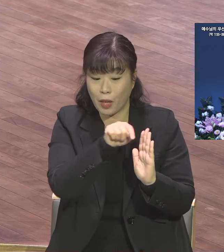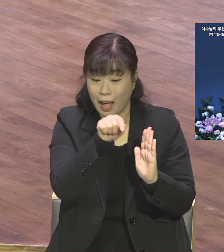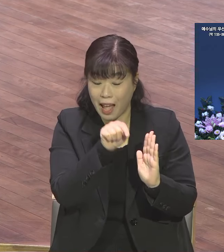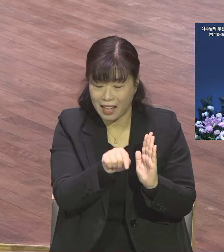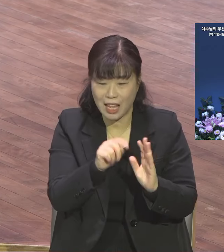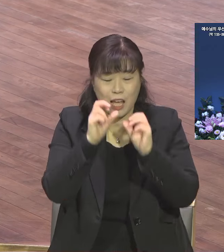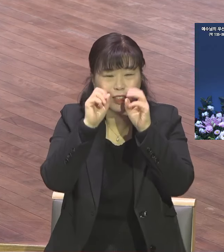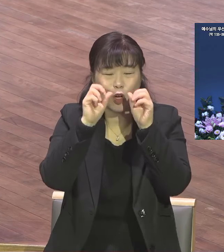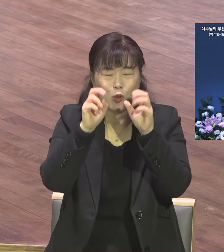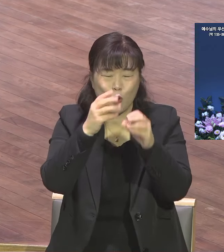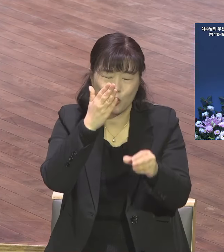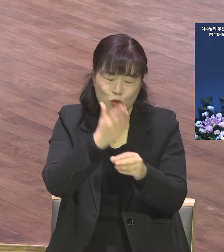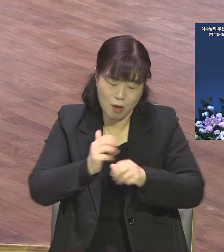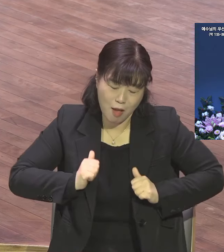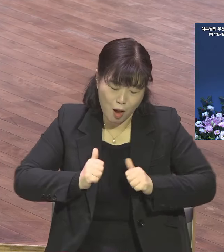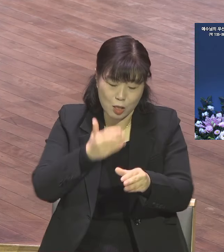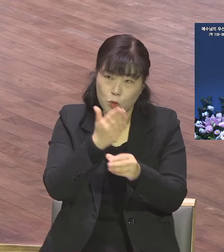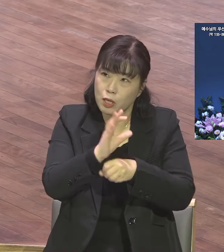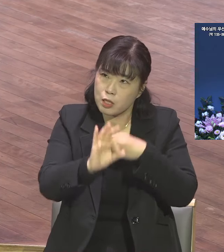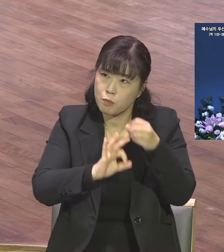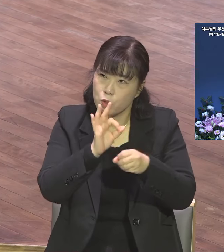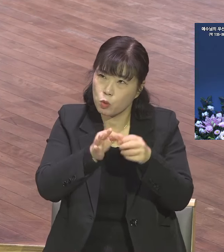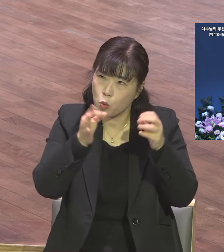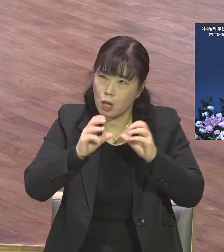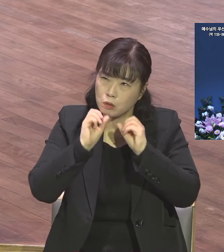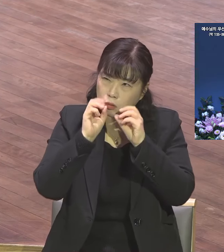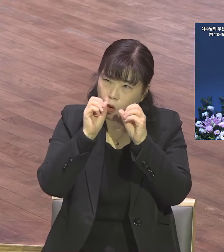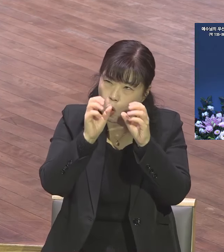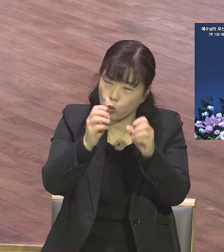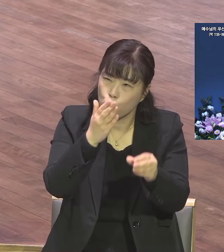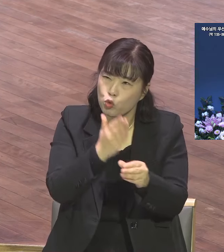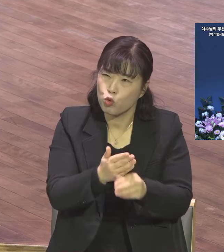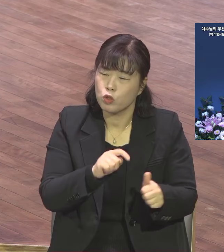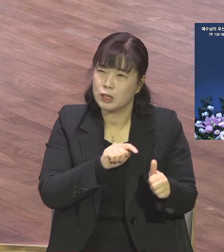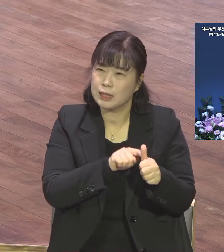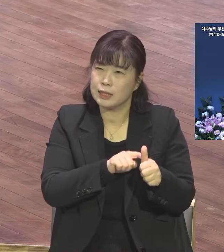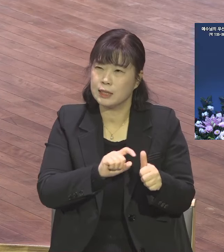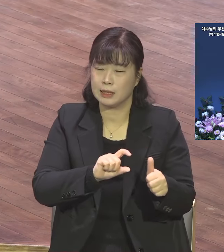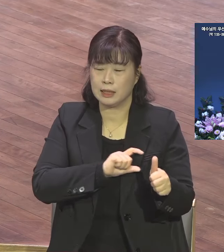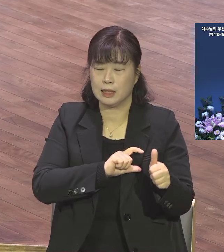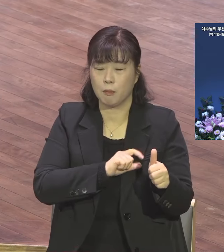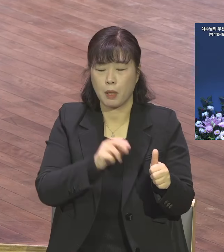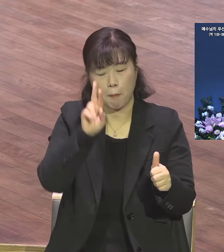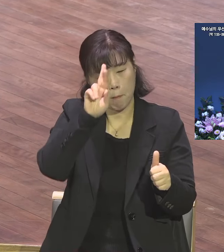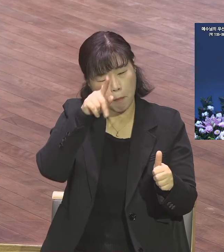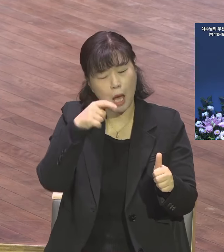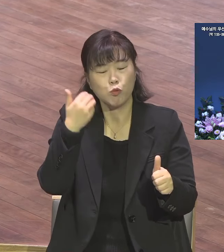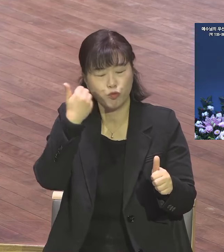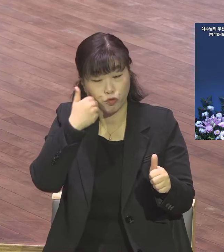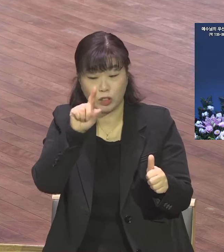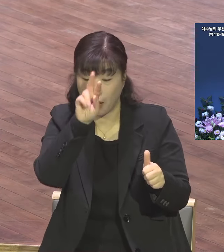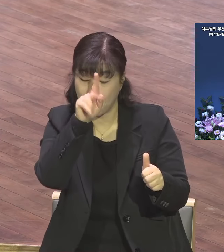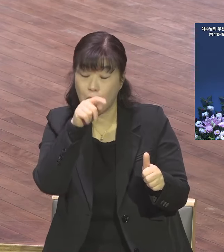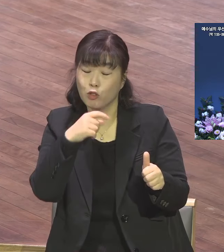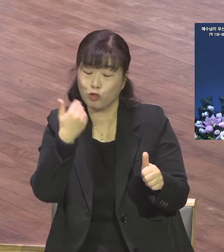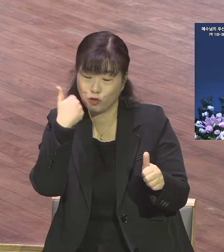감정을 들어보면 그래요. 또 우리 이번에 영국 사람이 앉아있는데 그 이야기를 하더라고. 정글에